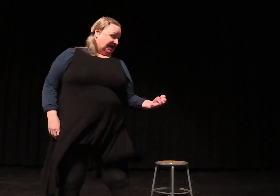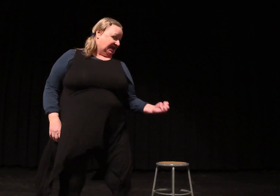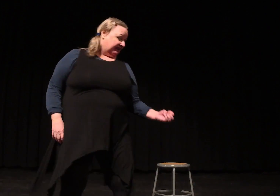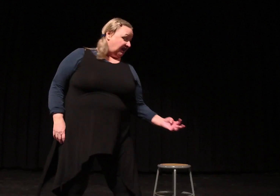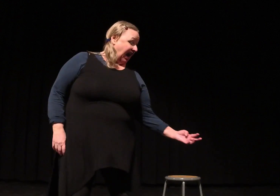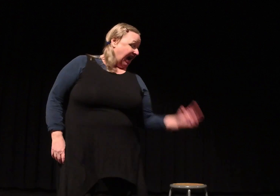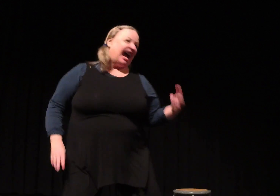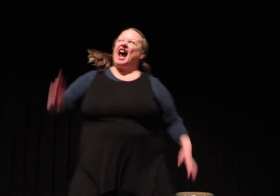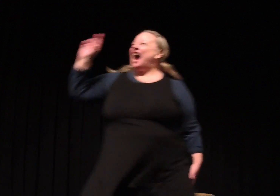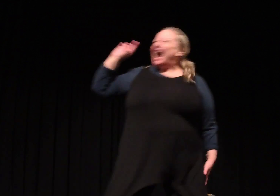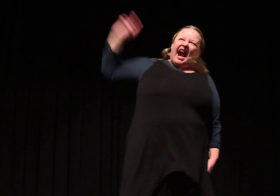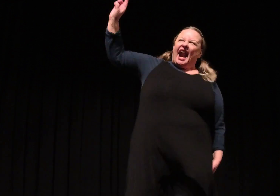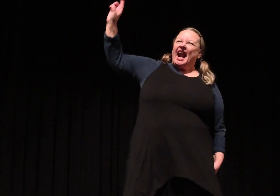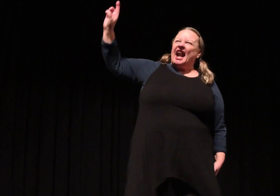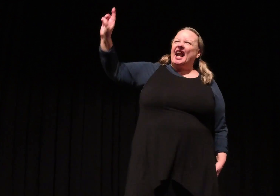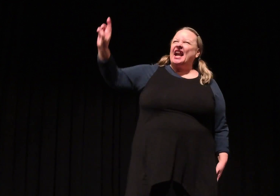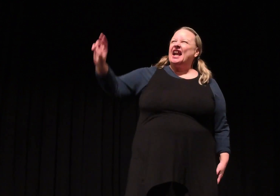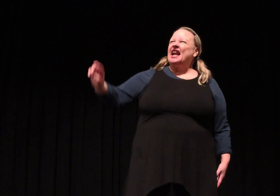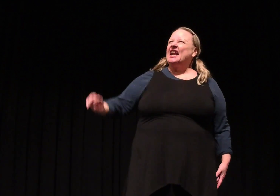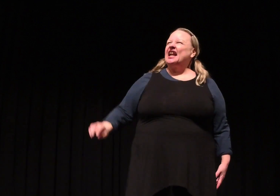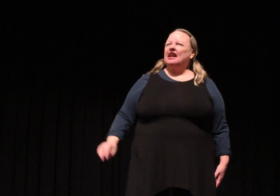E. R.